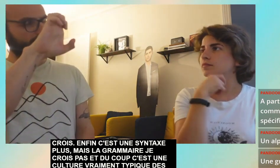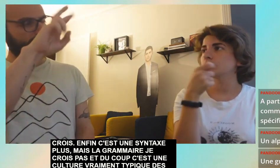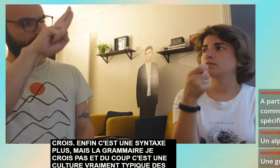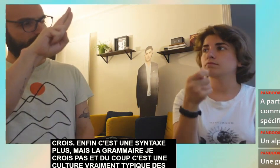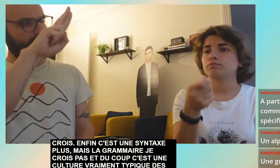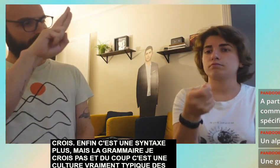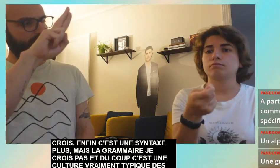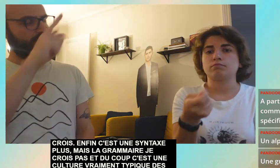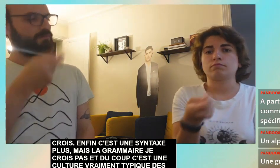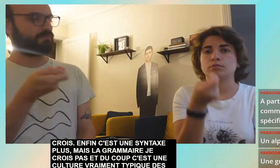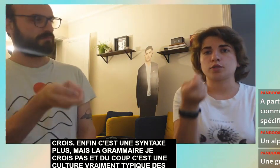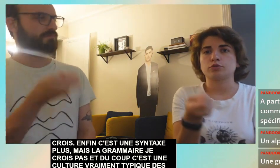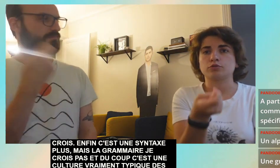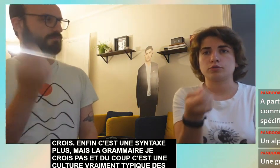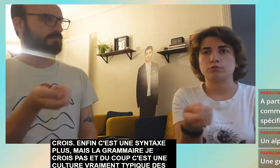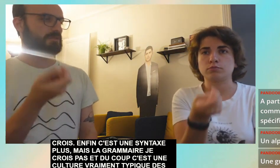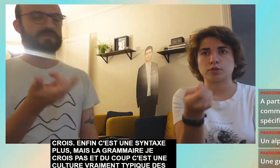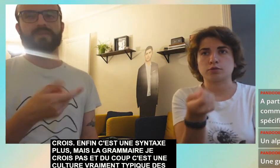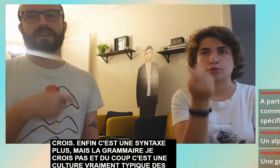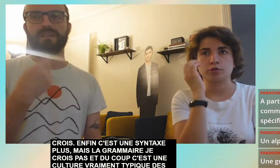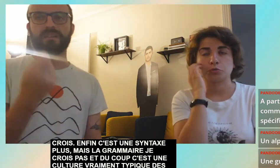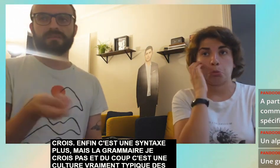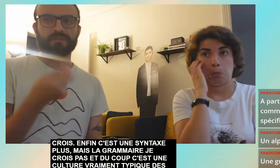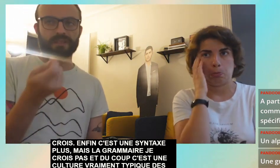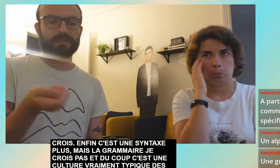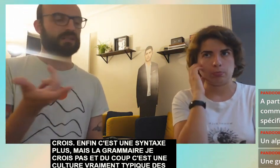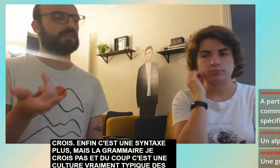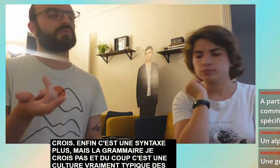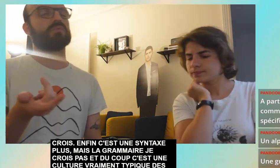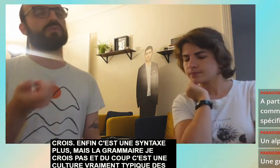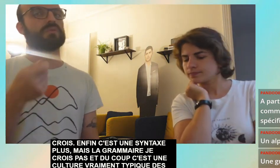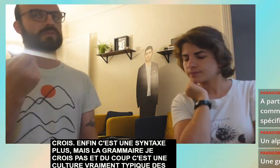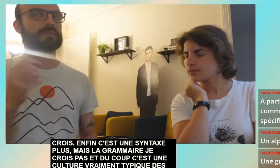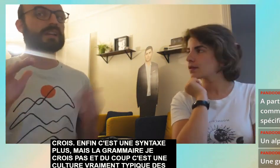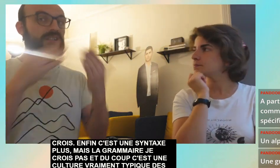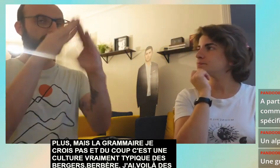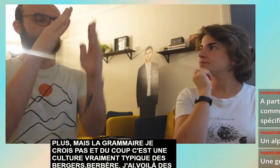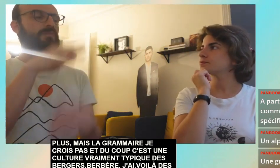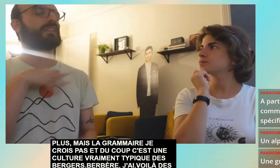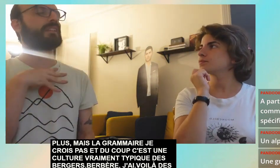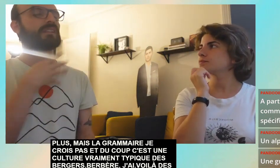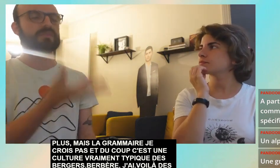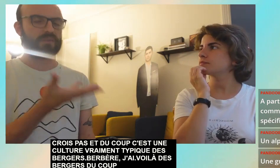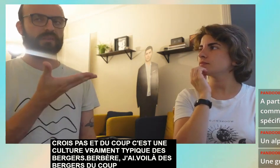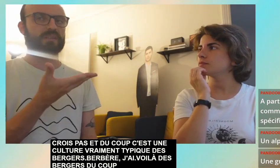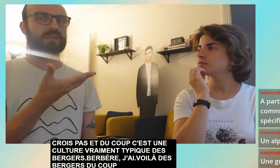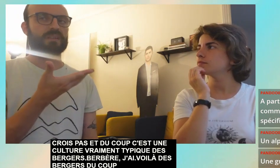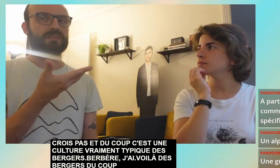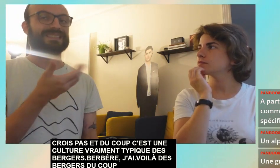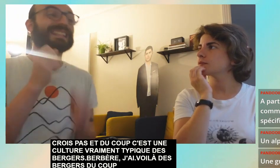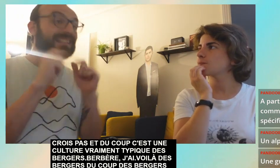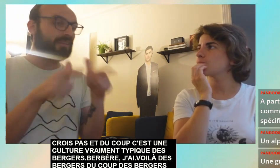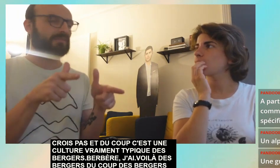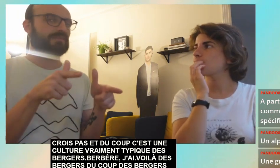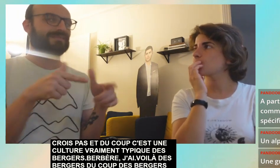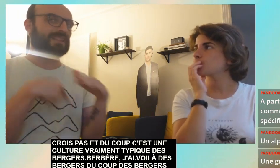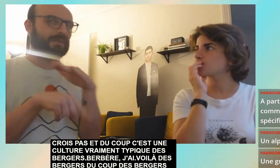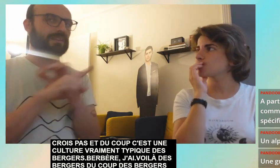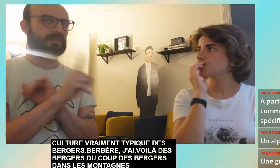Bergers. Bergers, voilà. Des bergers, du coup, des bergers dans les montagnes ardéchoises. C'est une langue, c'est pas un